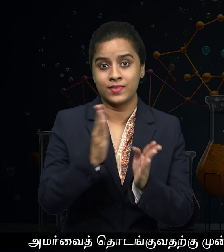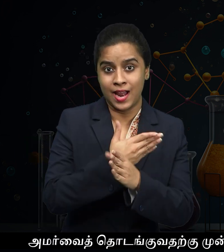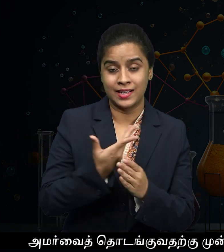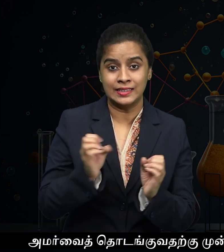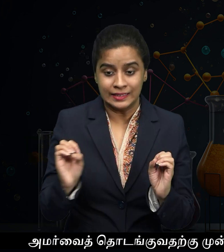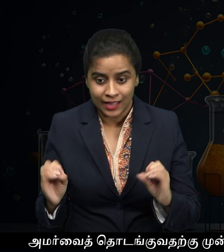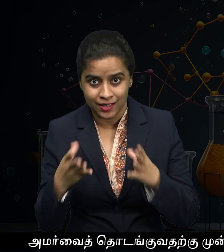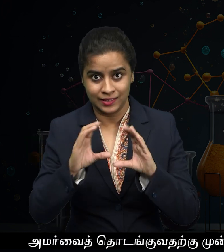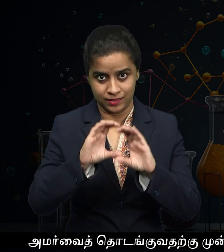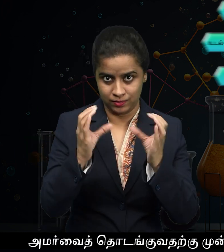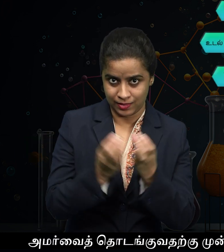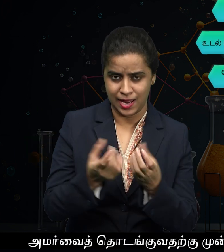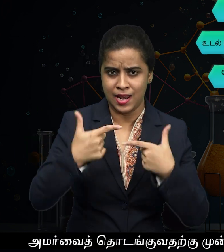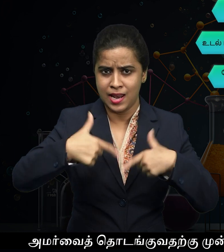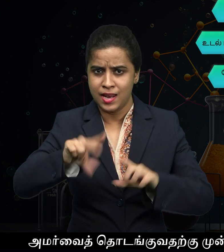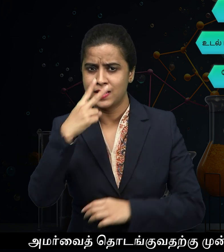அமர்வை தொடங்குவதற்கு முன்